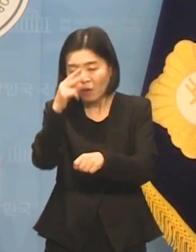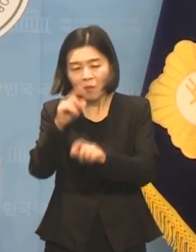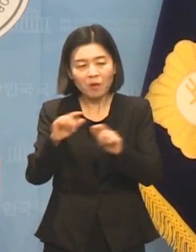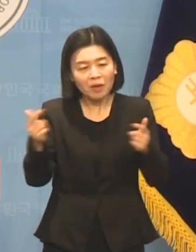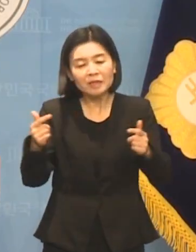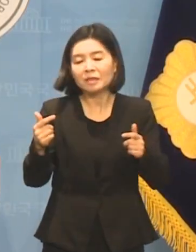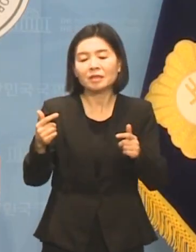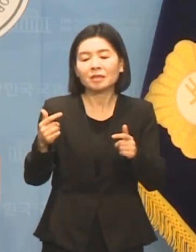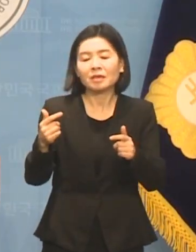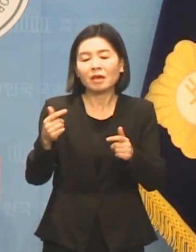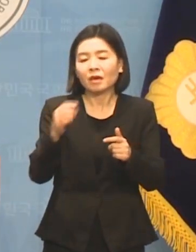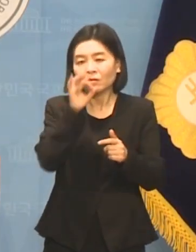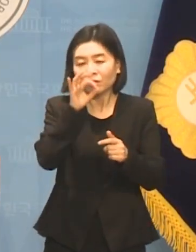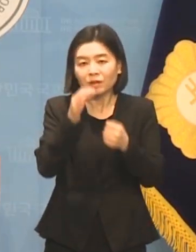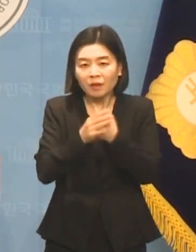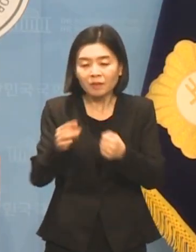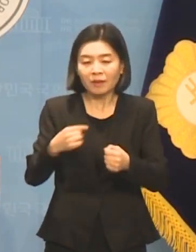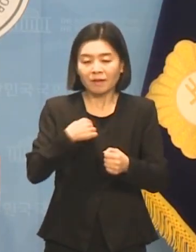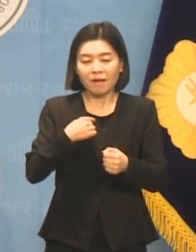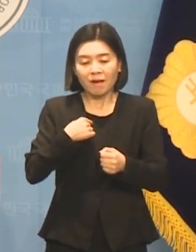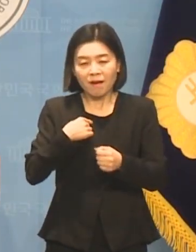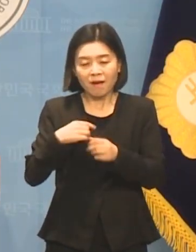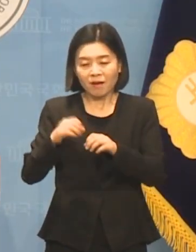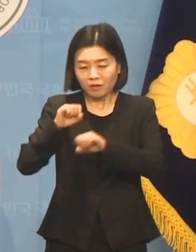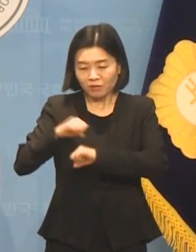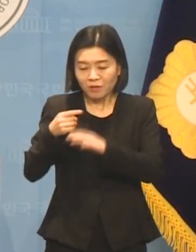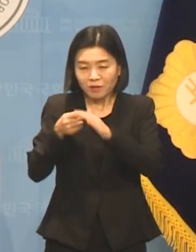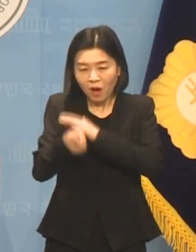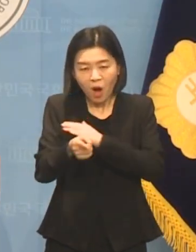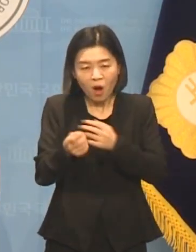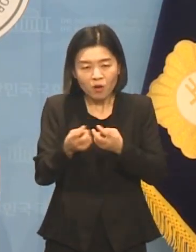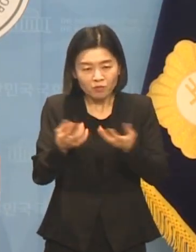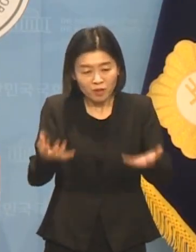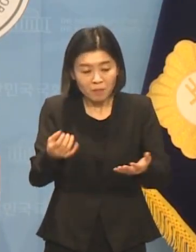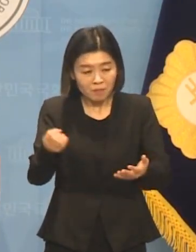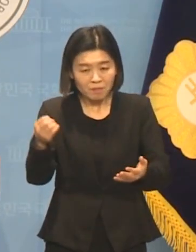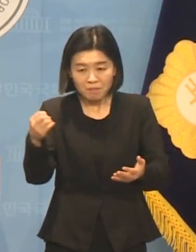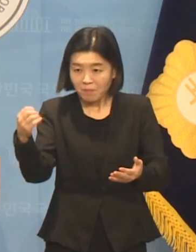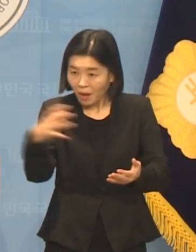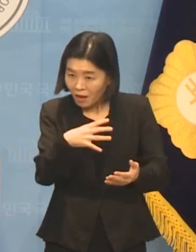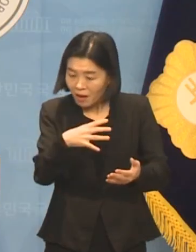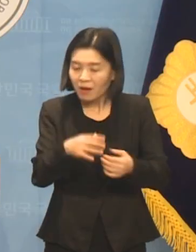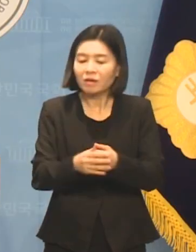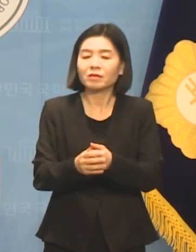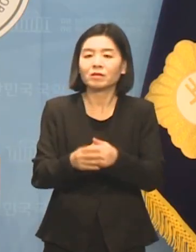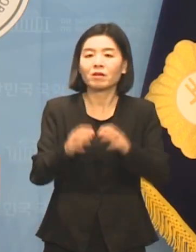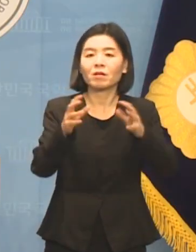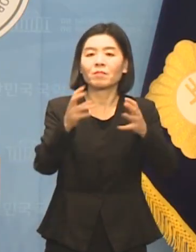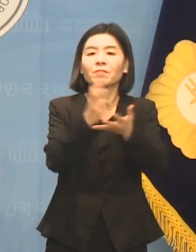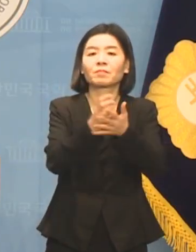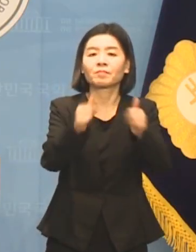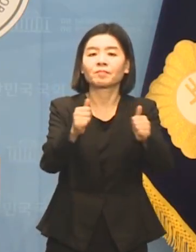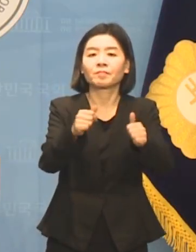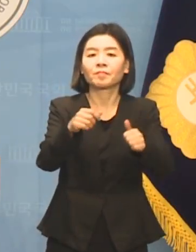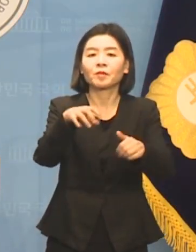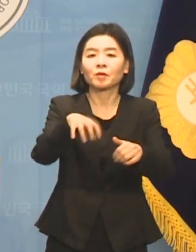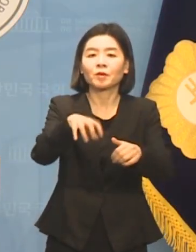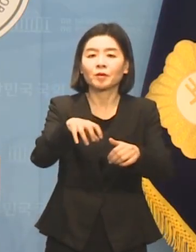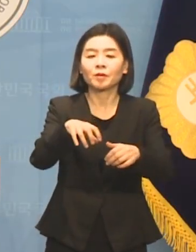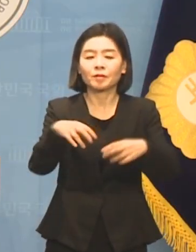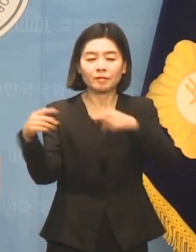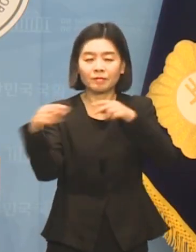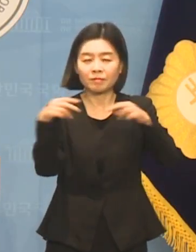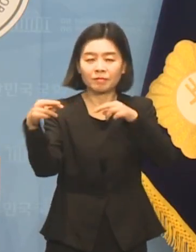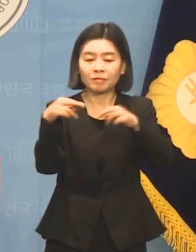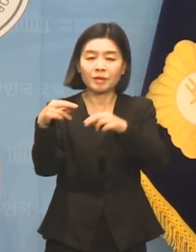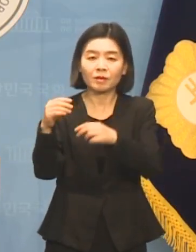할 수밖에 없었다라고 얘기했고, 이러한 내용으로 헌법재판소 탄핵 심판에서도 역시